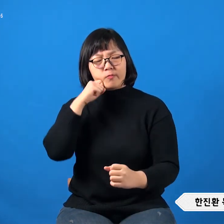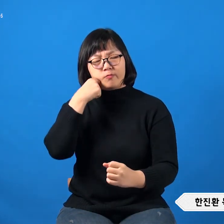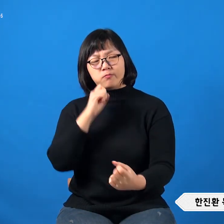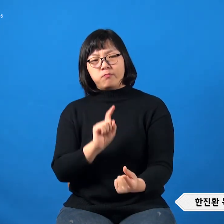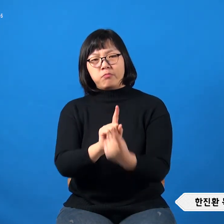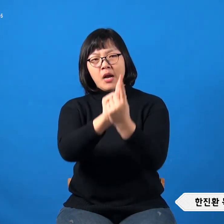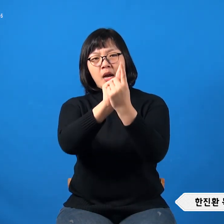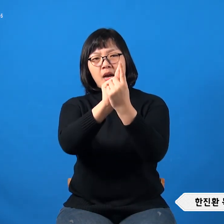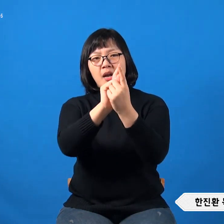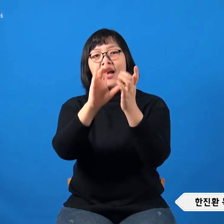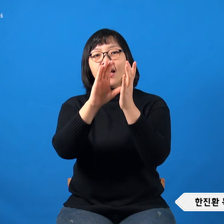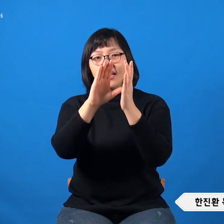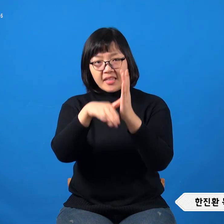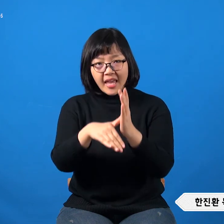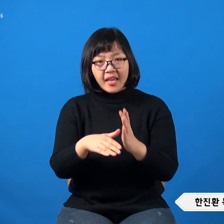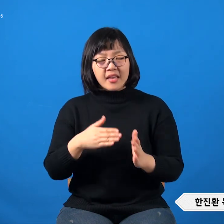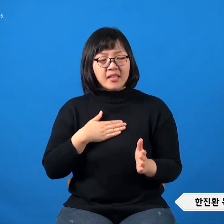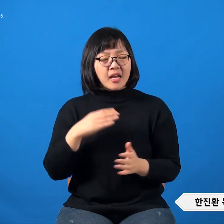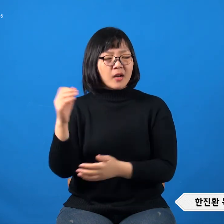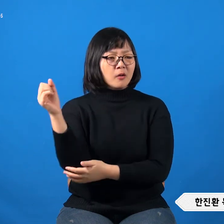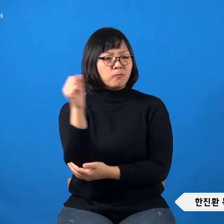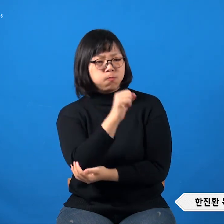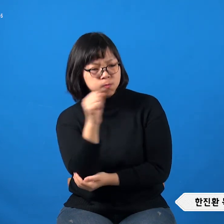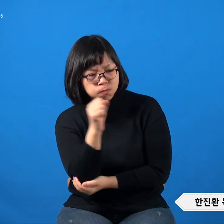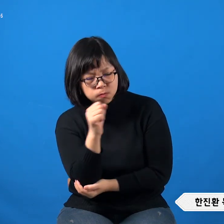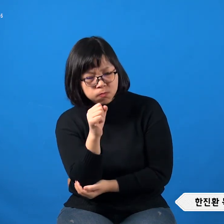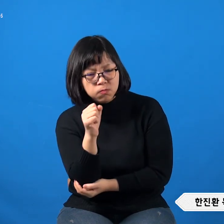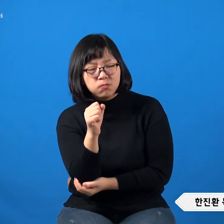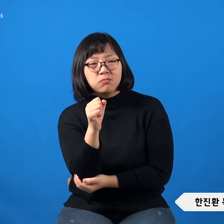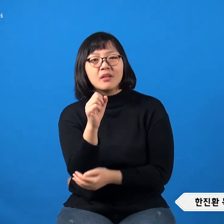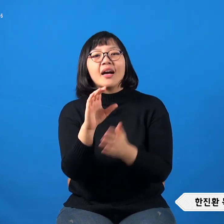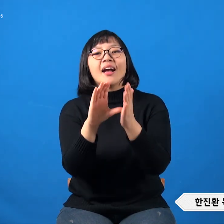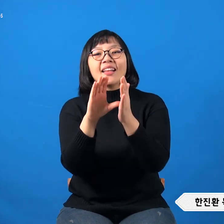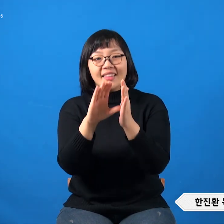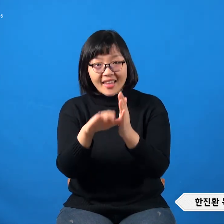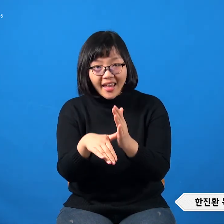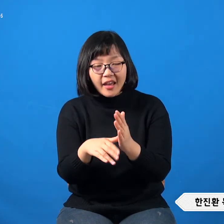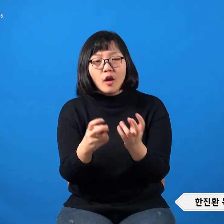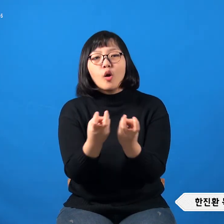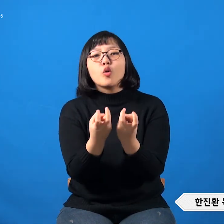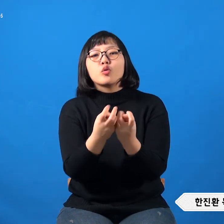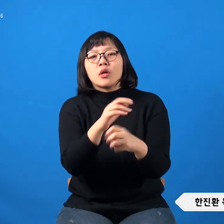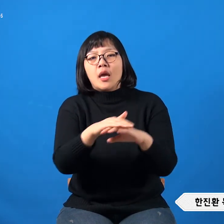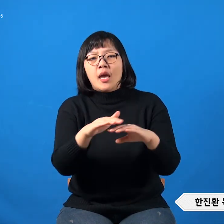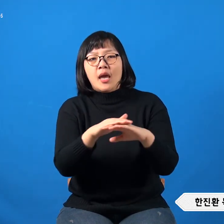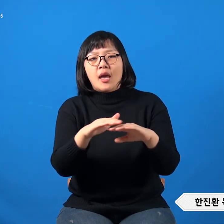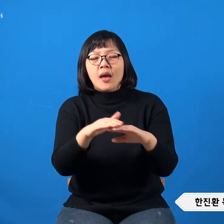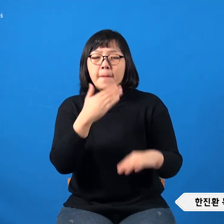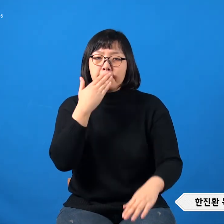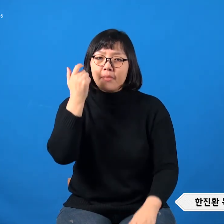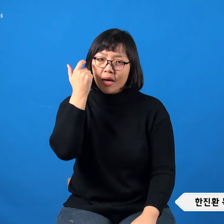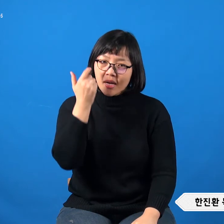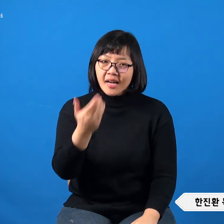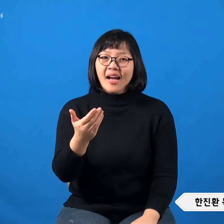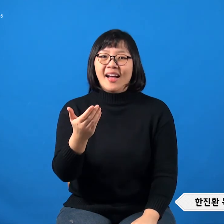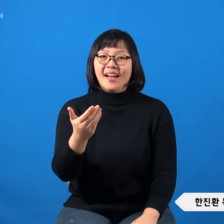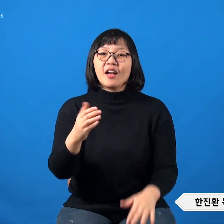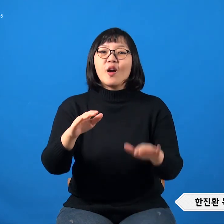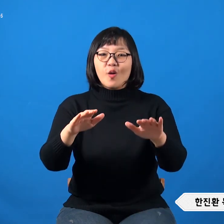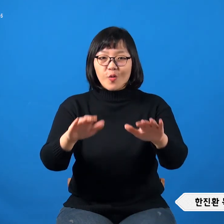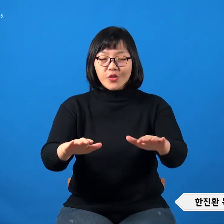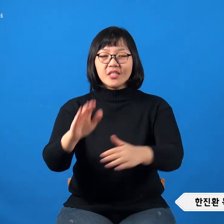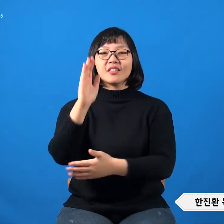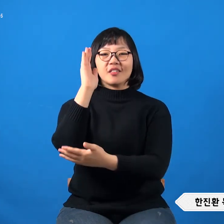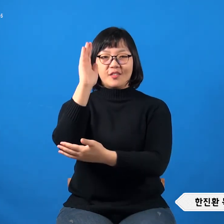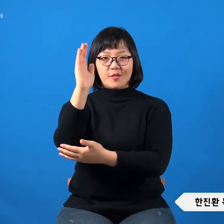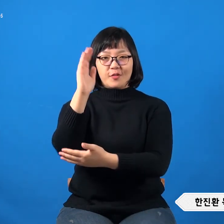폭풍을 만나서 인생이 휘청거릴 때 어떻게 그 폭풍을 헤쳐나갈 수 있을까? 그것이